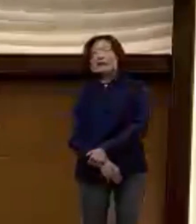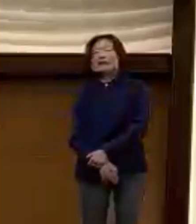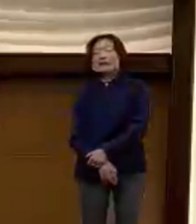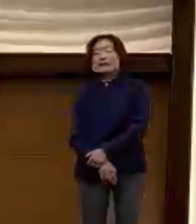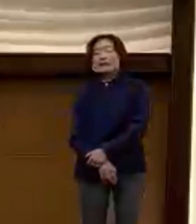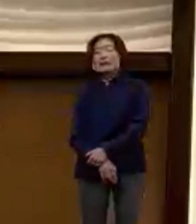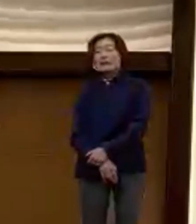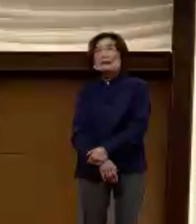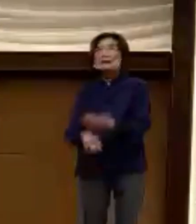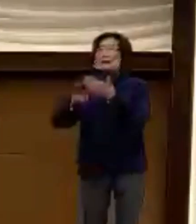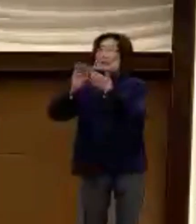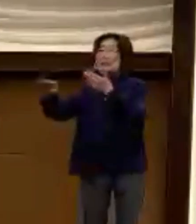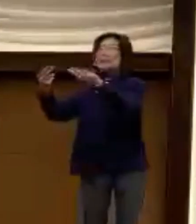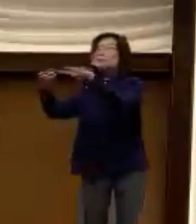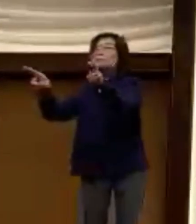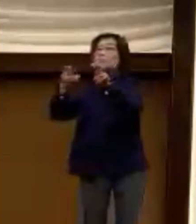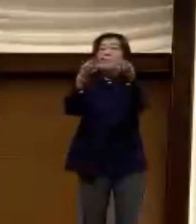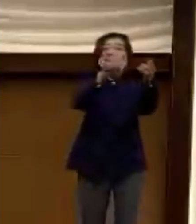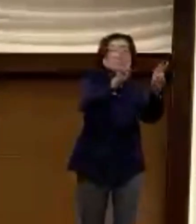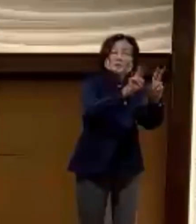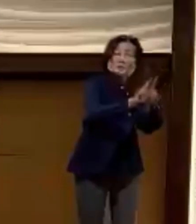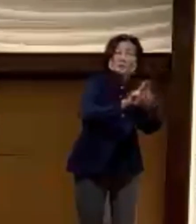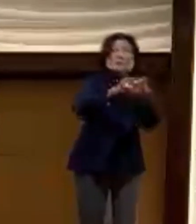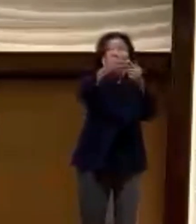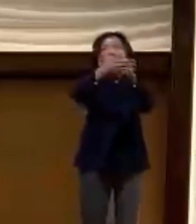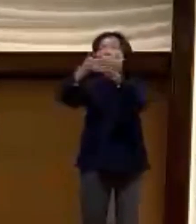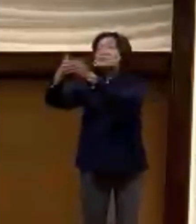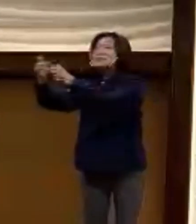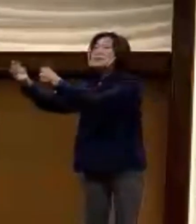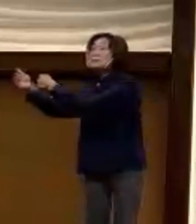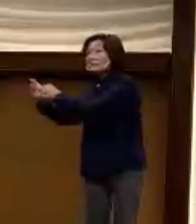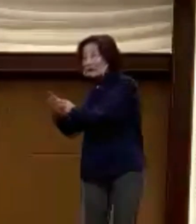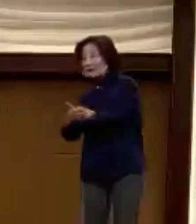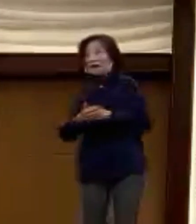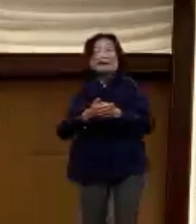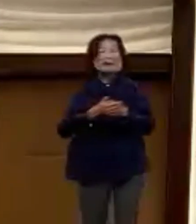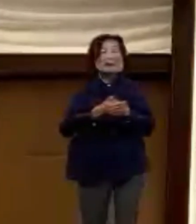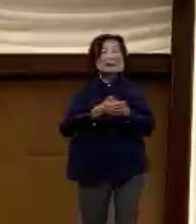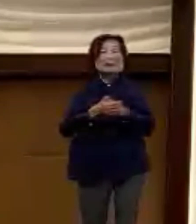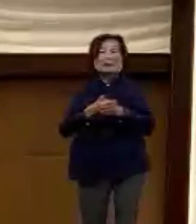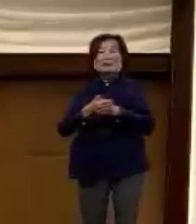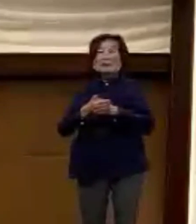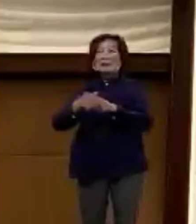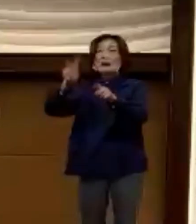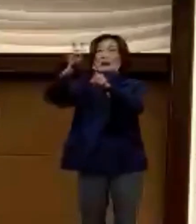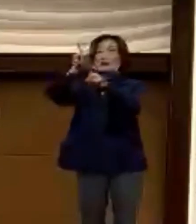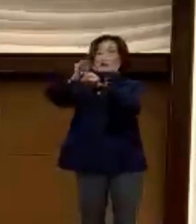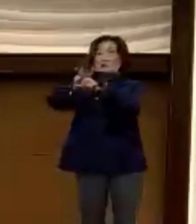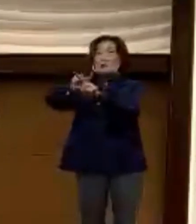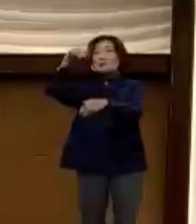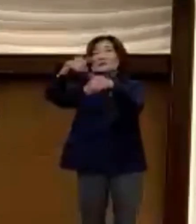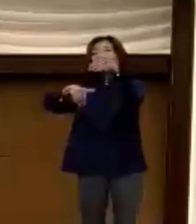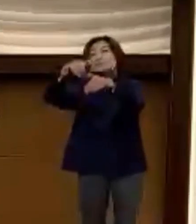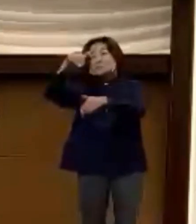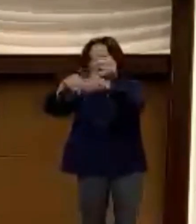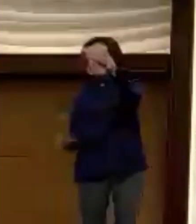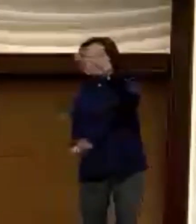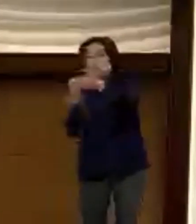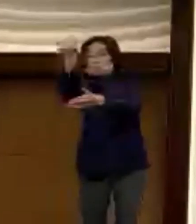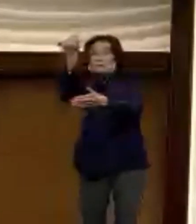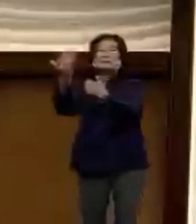。他の党の皆さんも大変ご支援をいただいて、そして小選挙区で勝つことができ